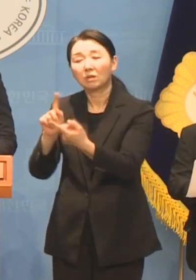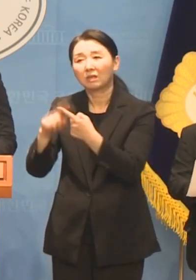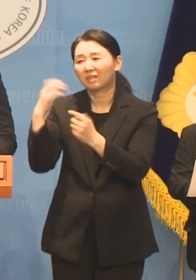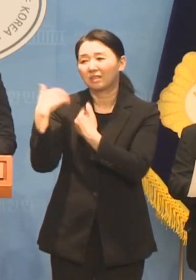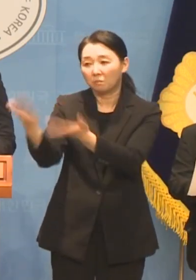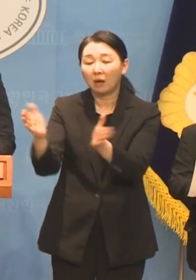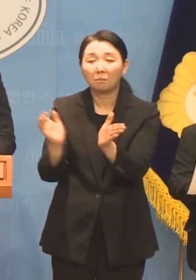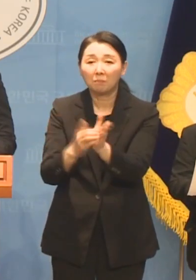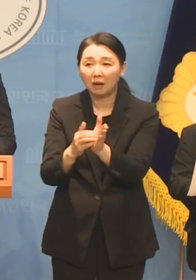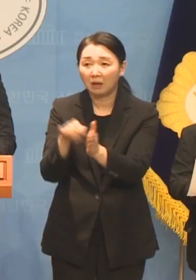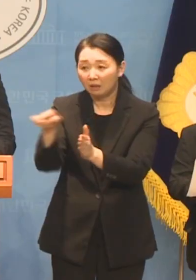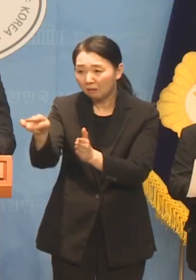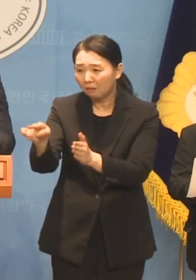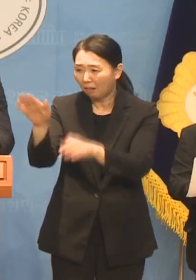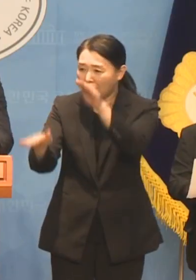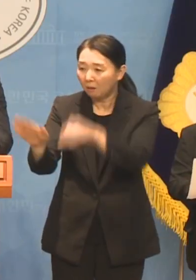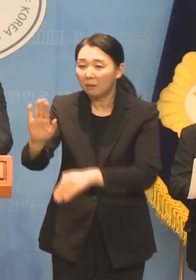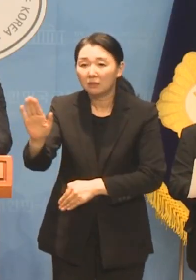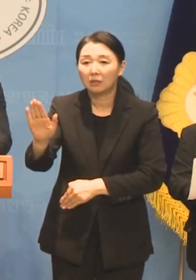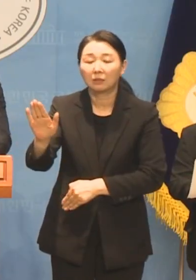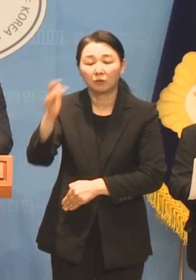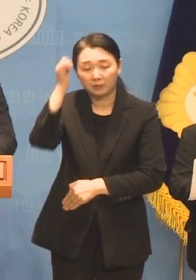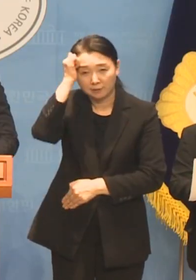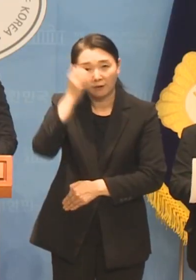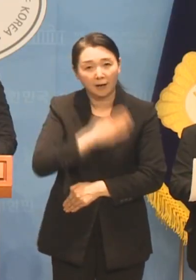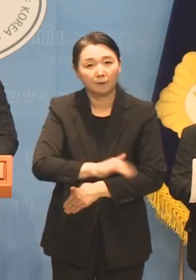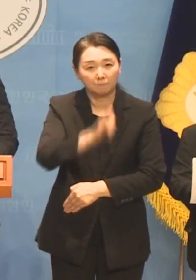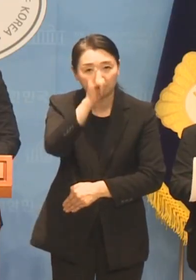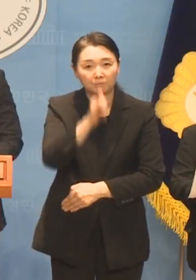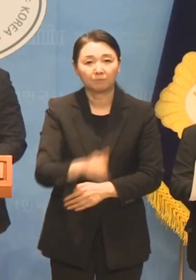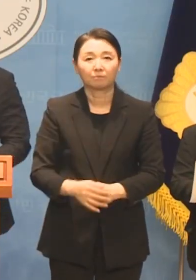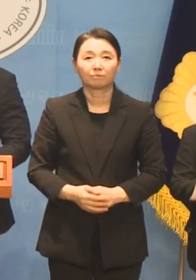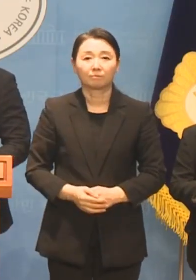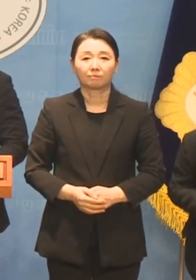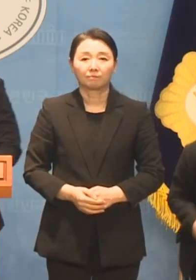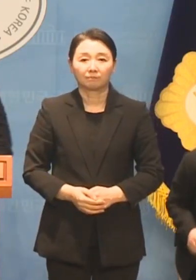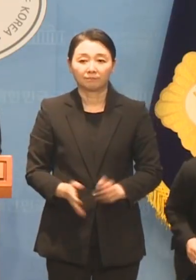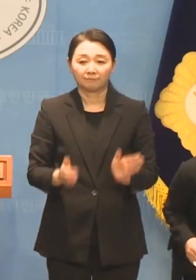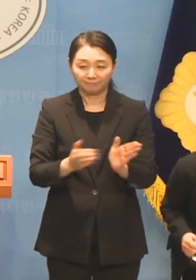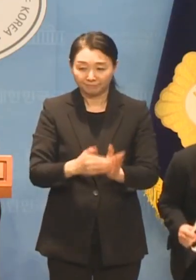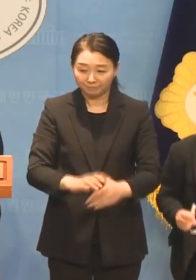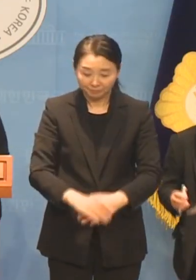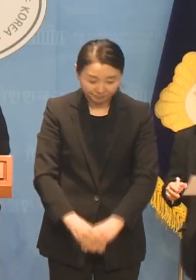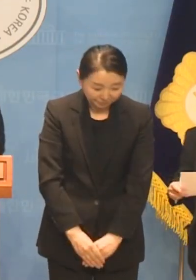일관하던 반칙과 불공정 행태를 똑똑히 기억하고 있다는 점을 말씀드리겠습니다. 이상입니다.